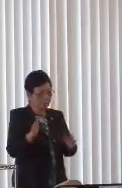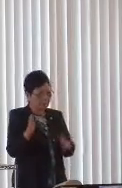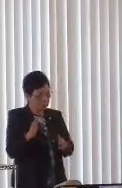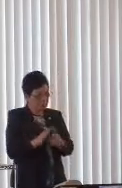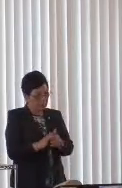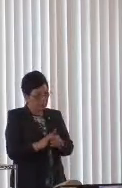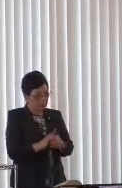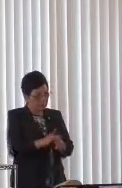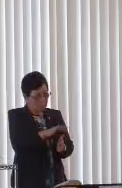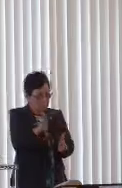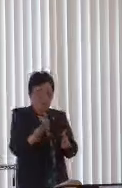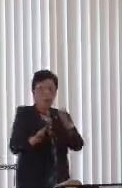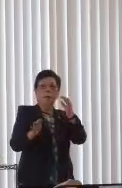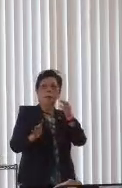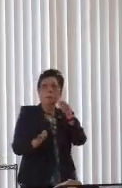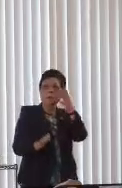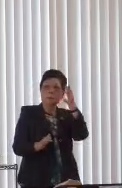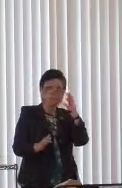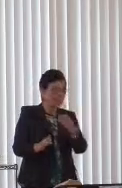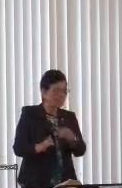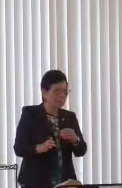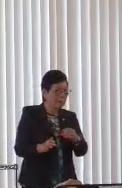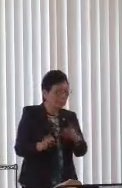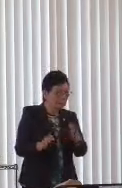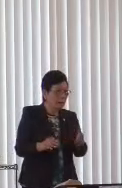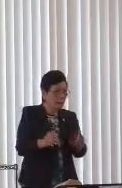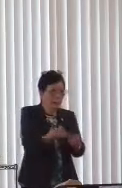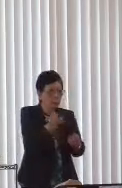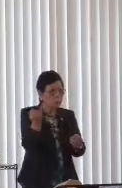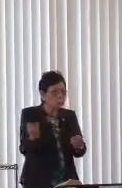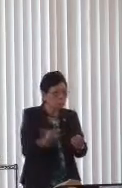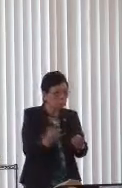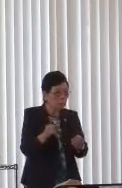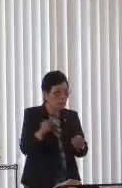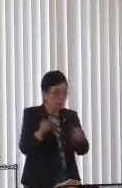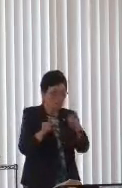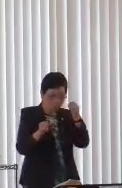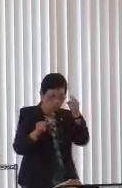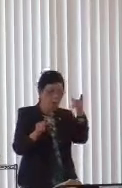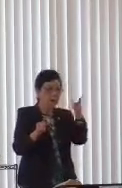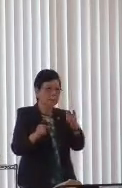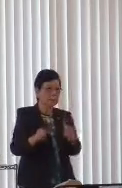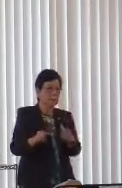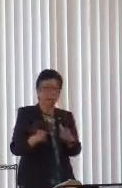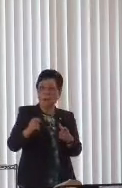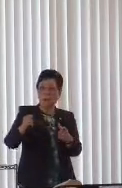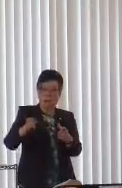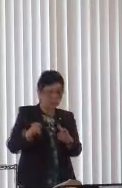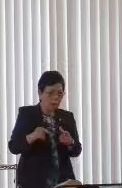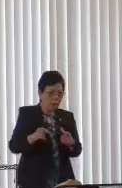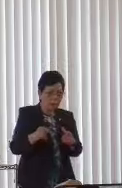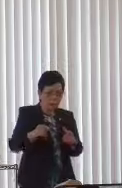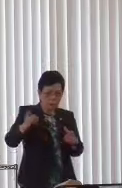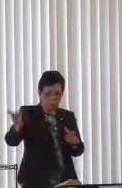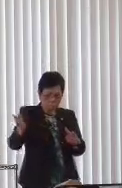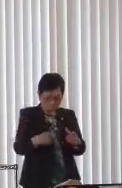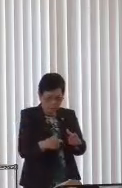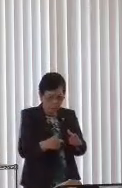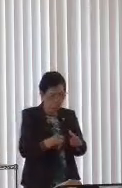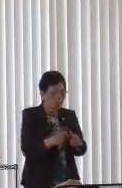でみんなパッと乙女たちは目を覚ましたんですけども、もう油がないと。